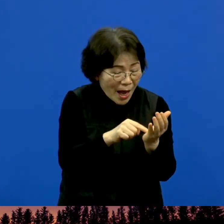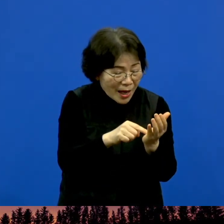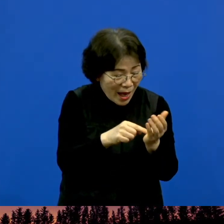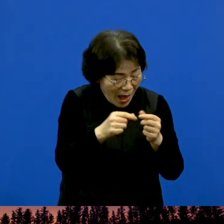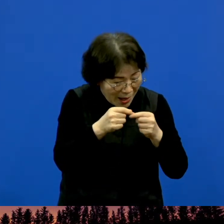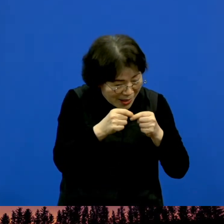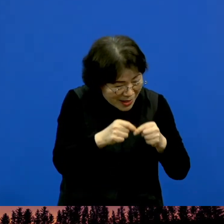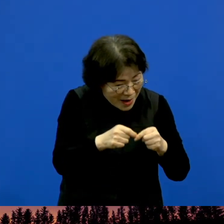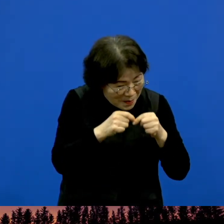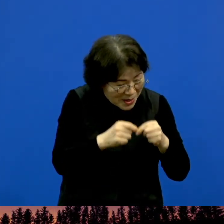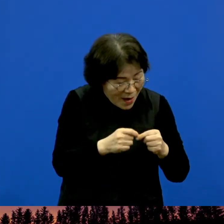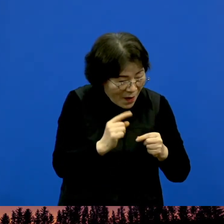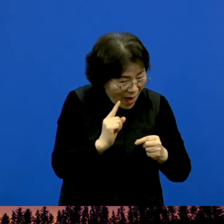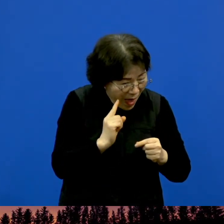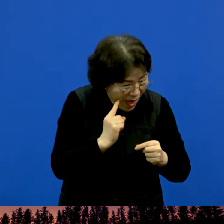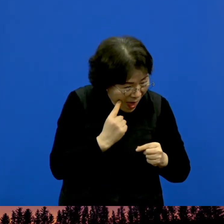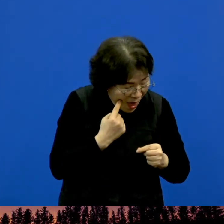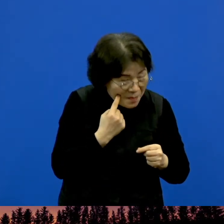섬세한, 그죠?